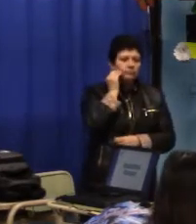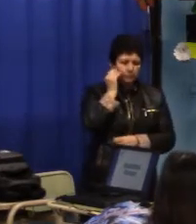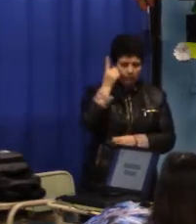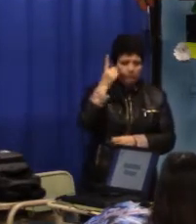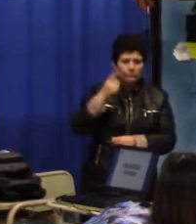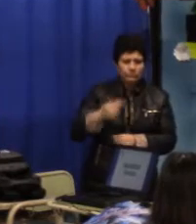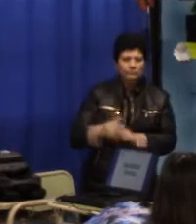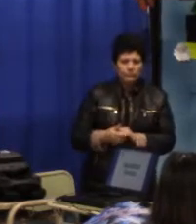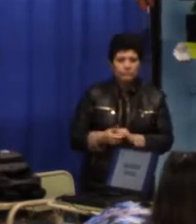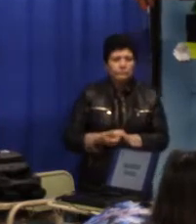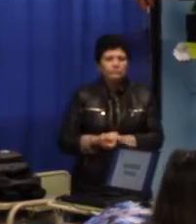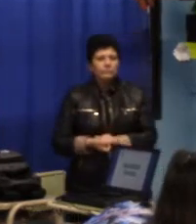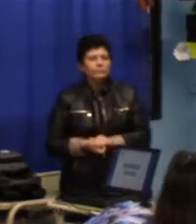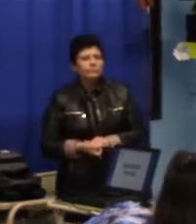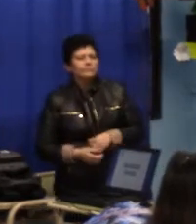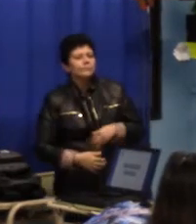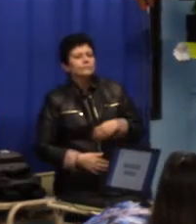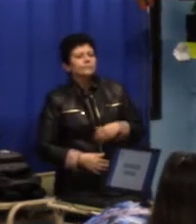Sí, este es coreano.